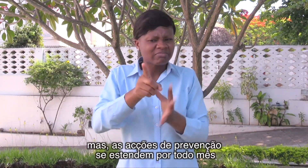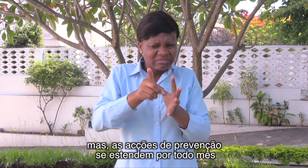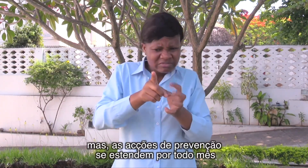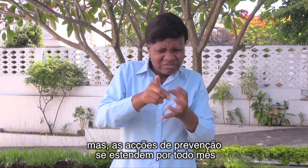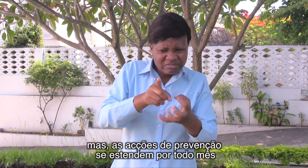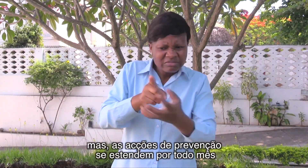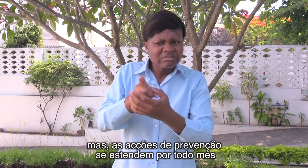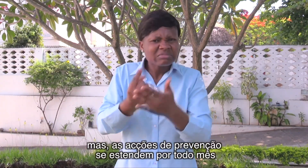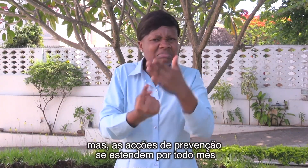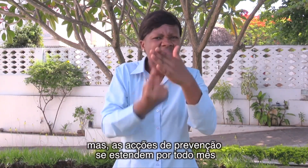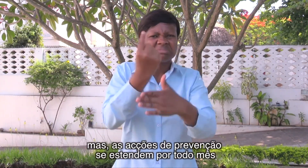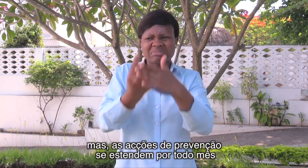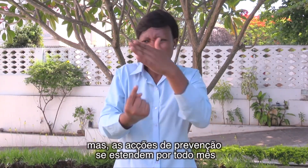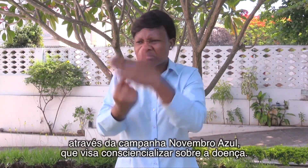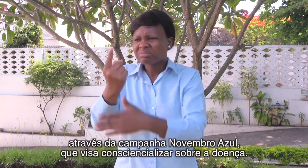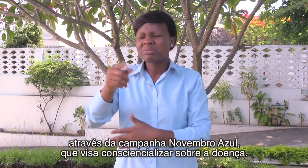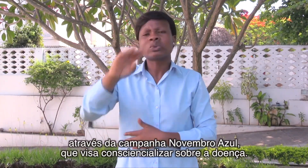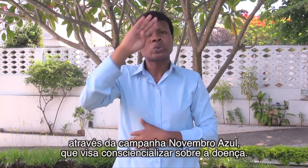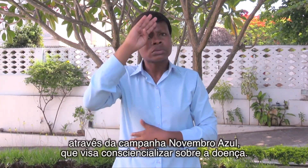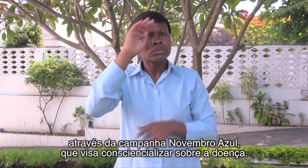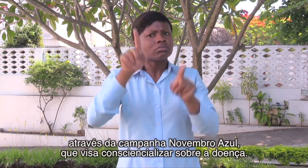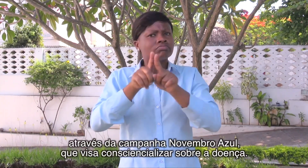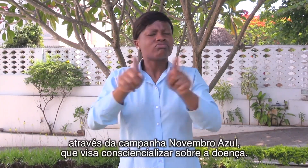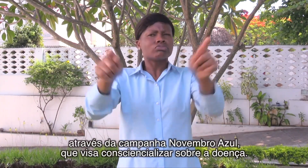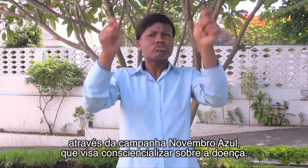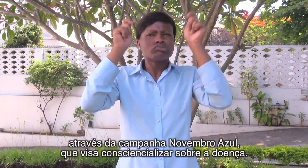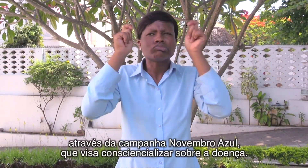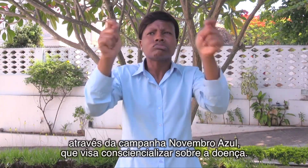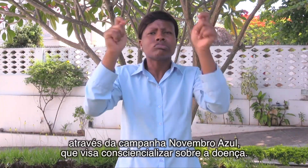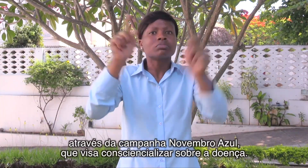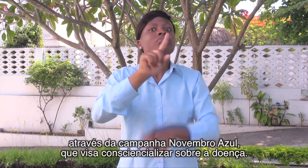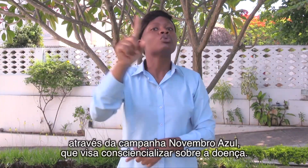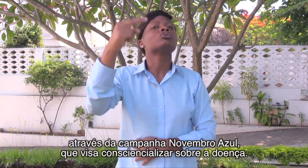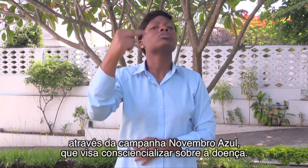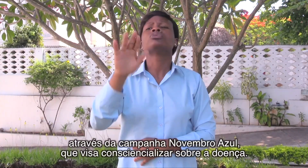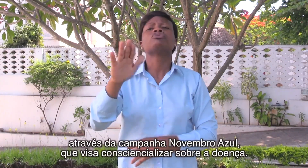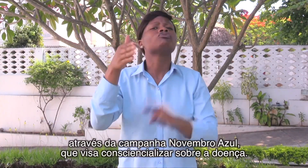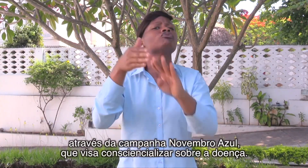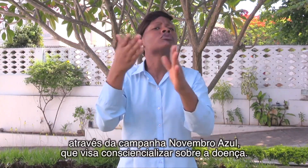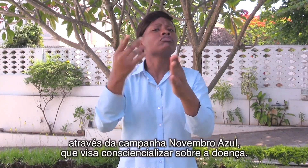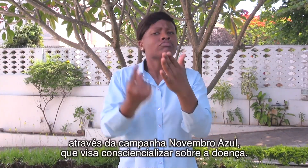prevenção se estendem por todo o mês através da campanha Novembro Azul, que visa consciencializar sobre a doença.